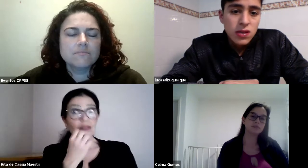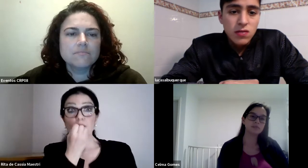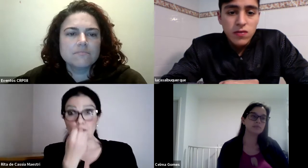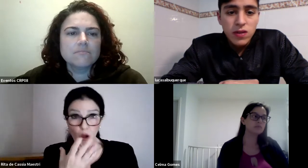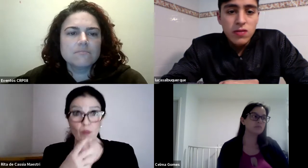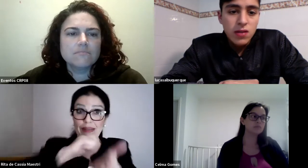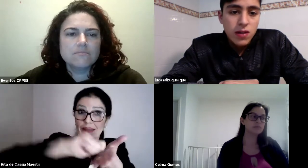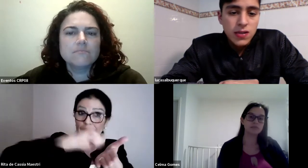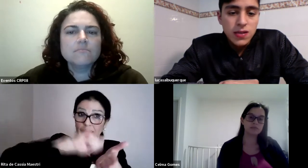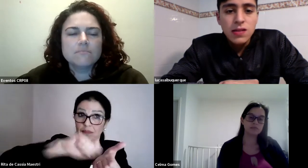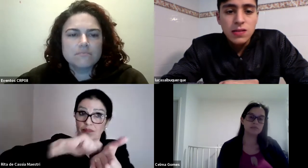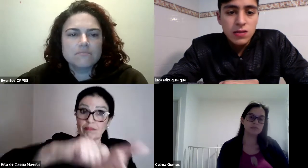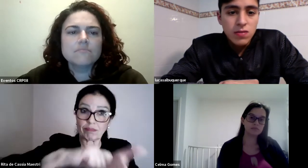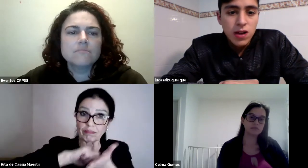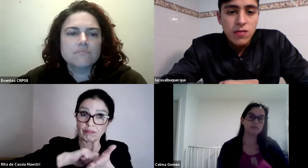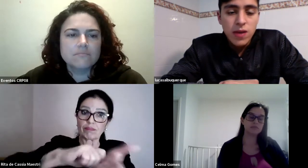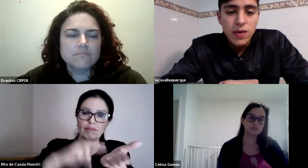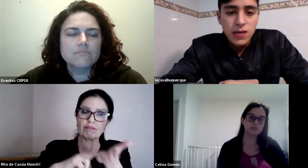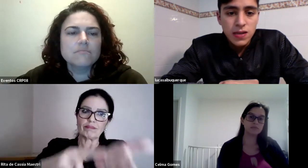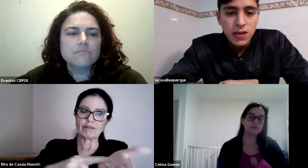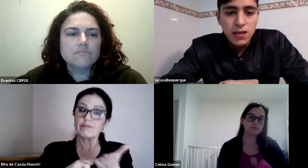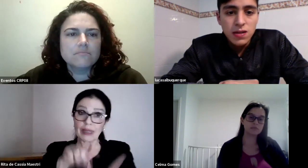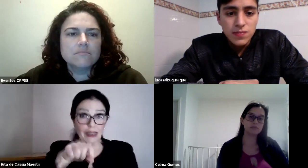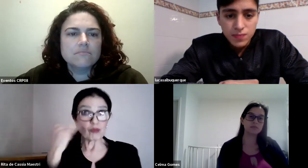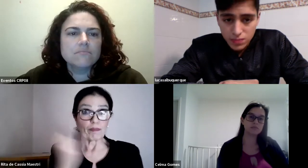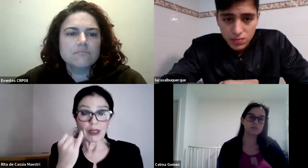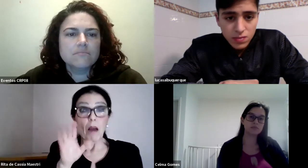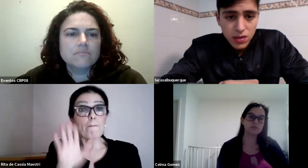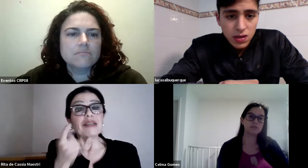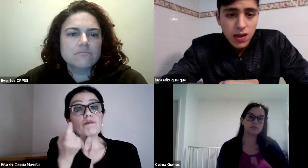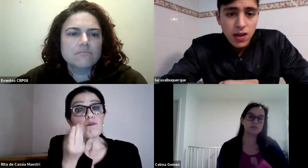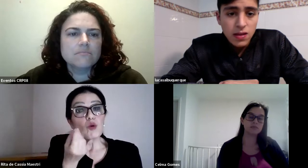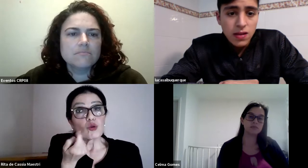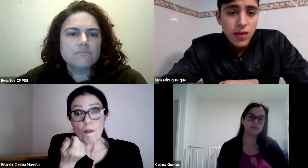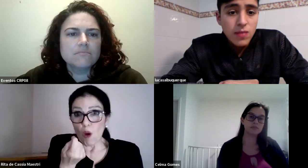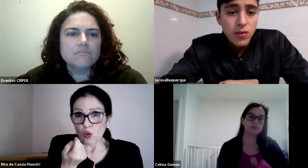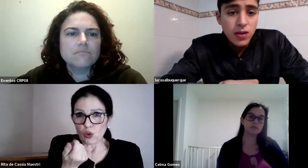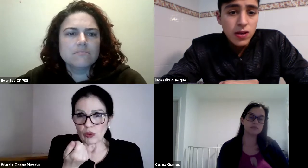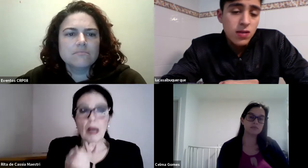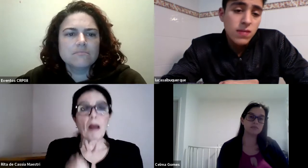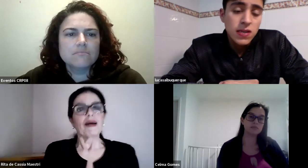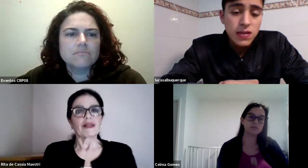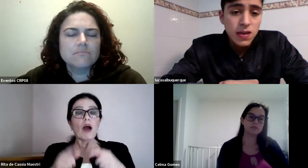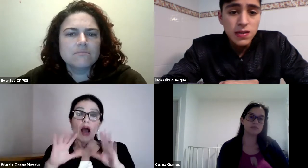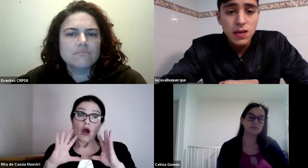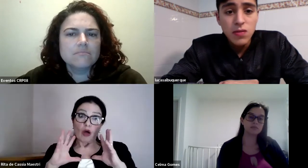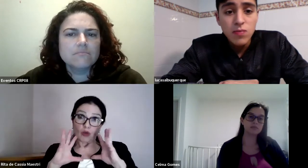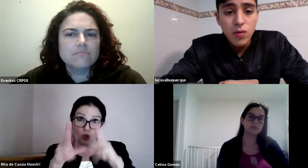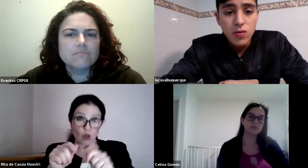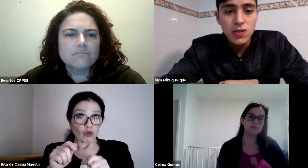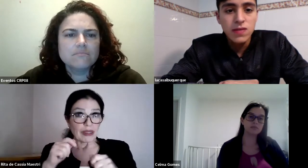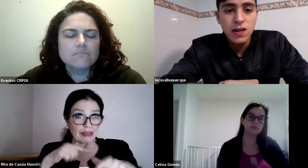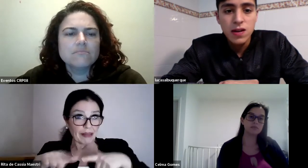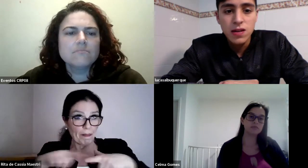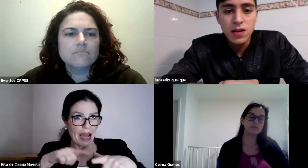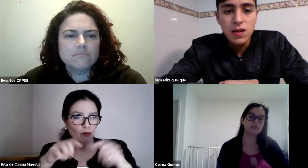Os que não ouviam, que eram oralizados, que se comunicavam bem pela escrita, também é importante, mas esses eram